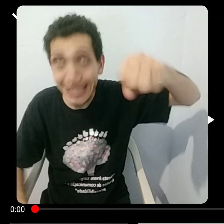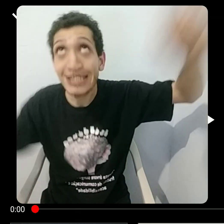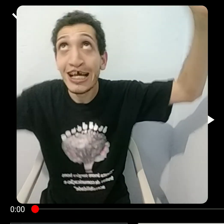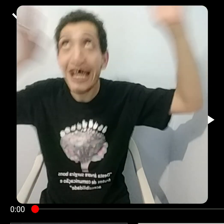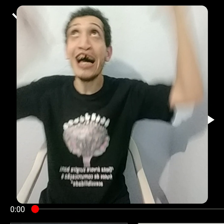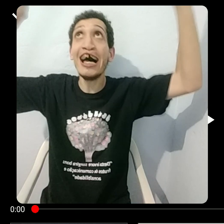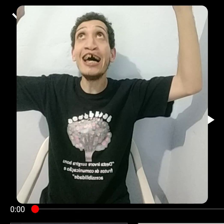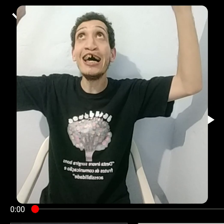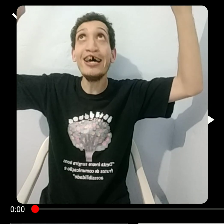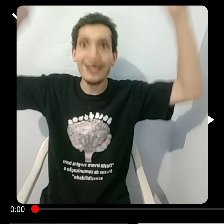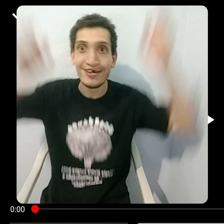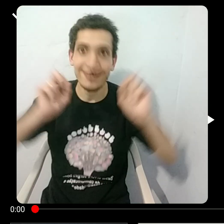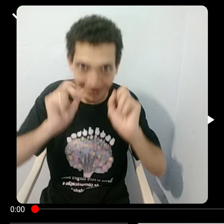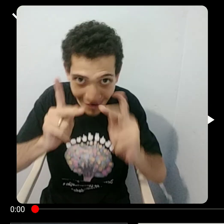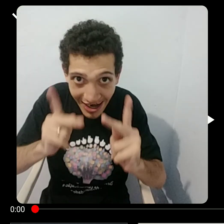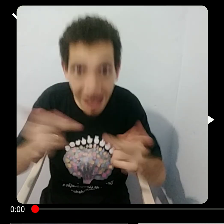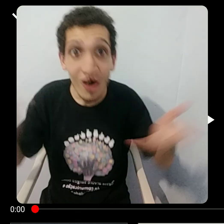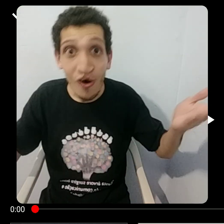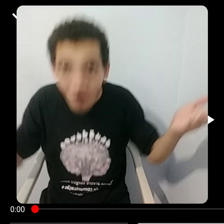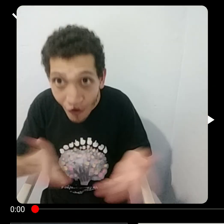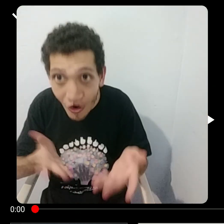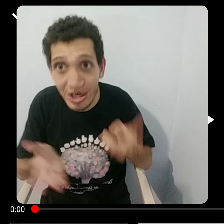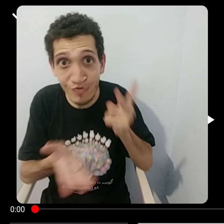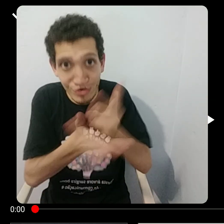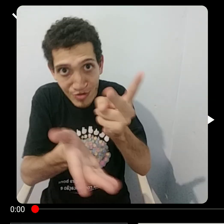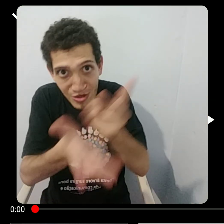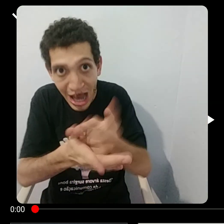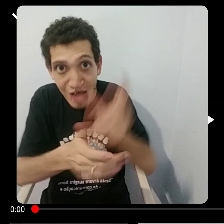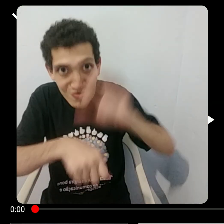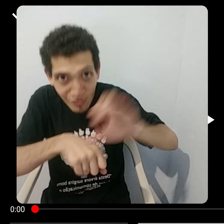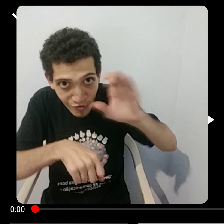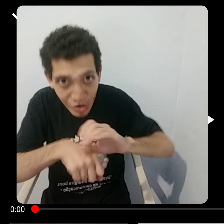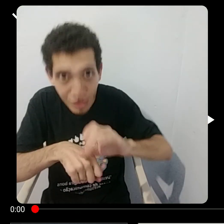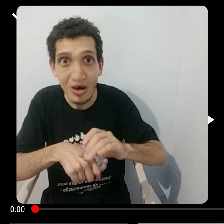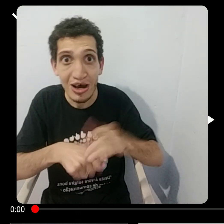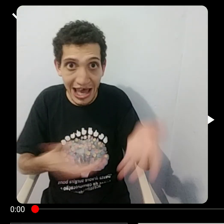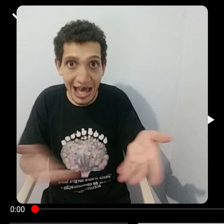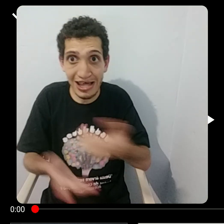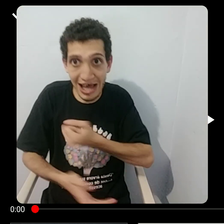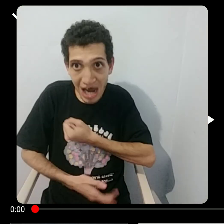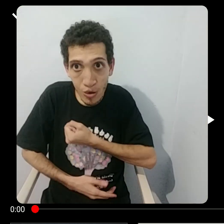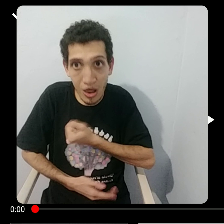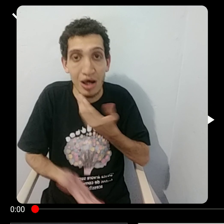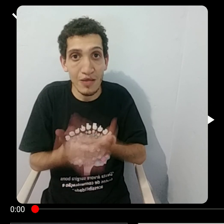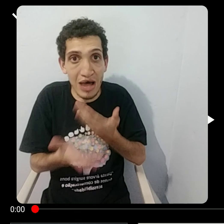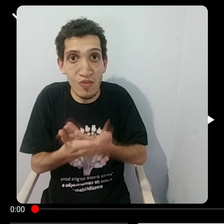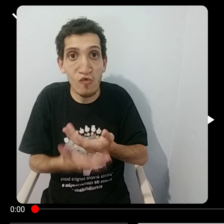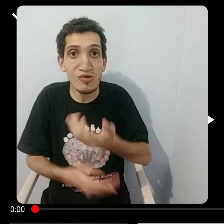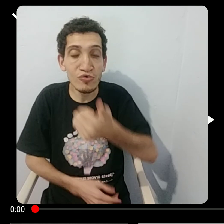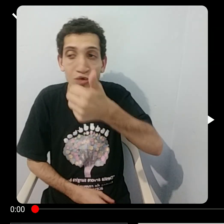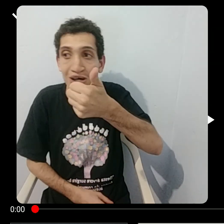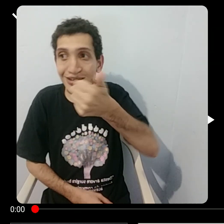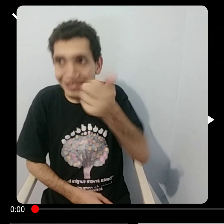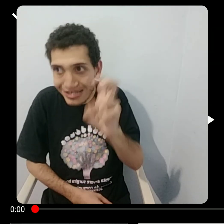Sim! Ei! Ok? Hoje a oportunidade do curso é essa aula, né? Número